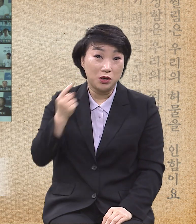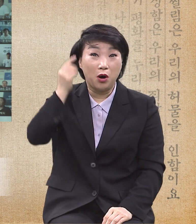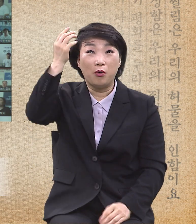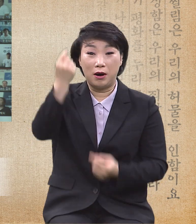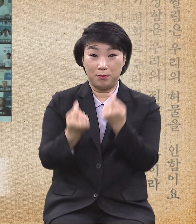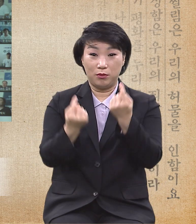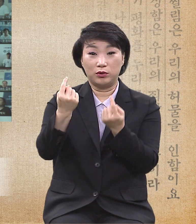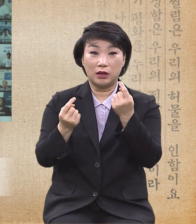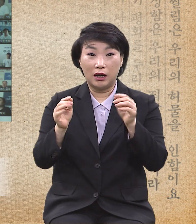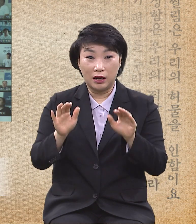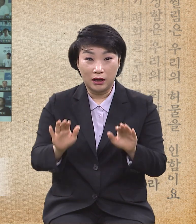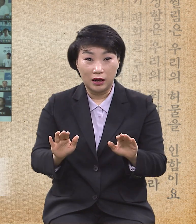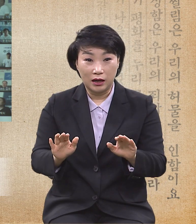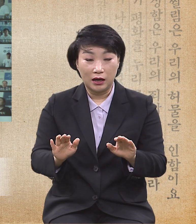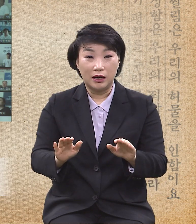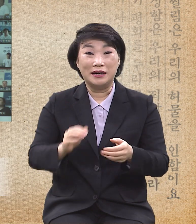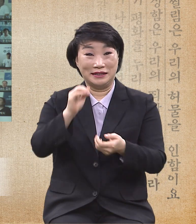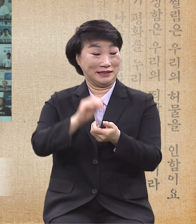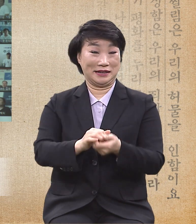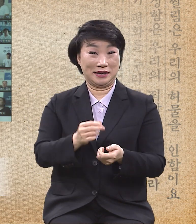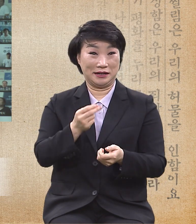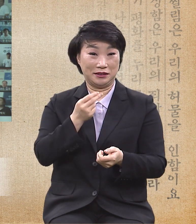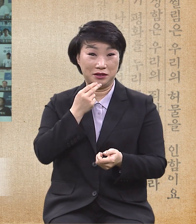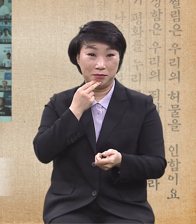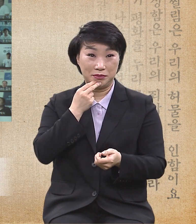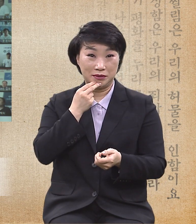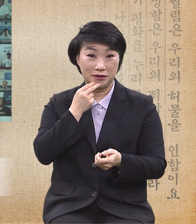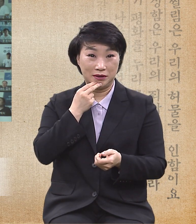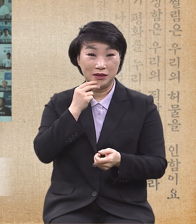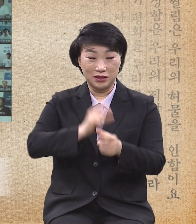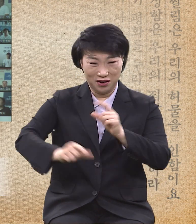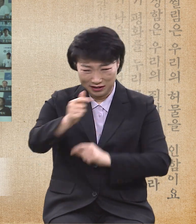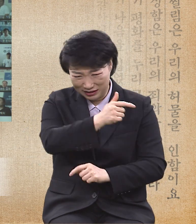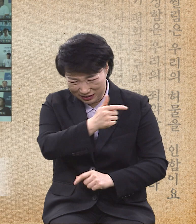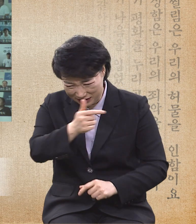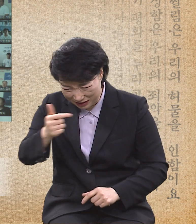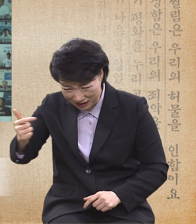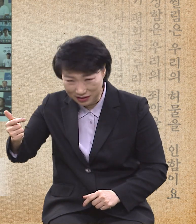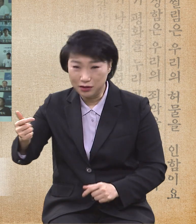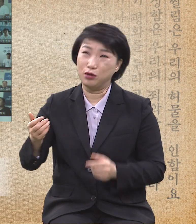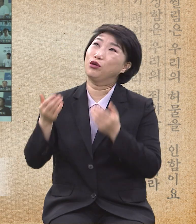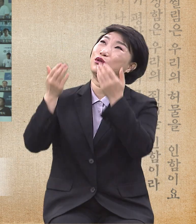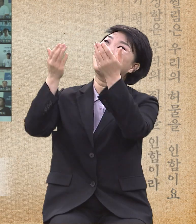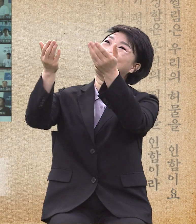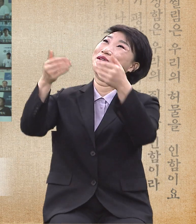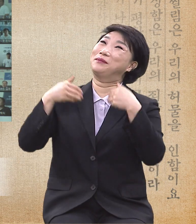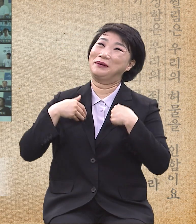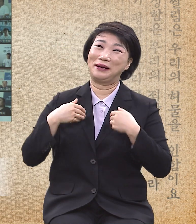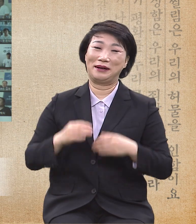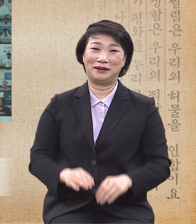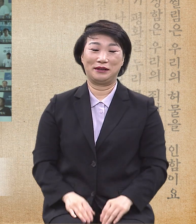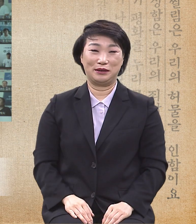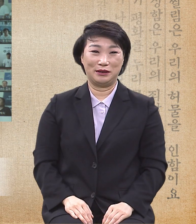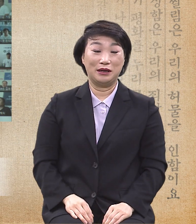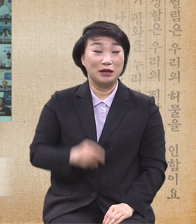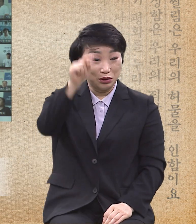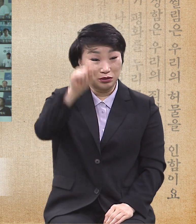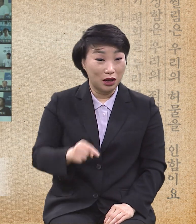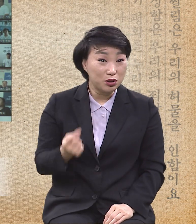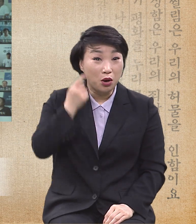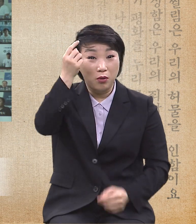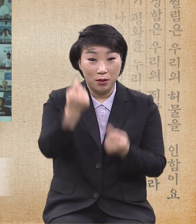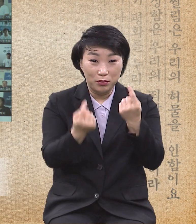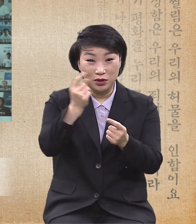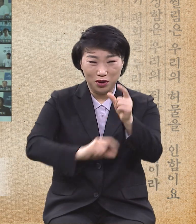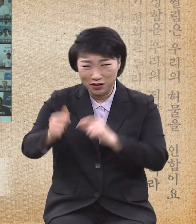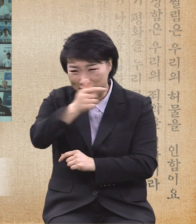영광보다 제한 없이 훨씬 큰 것이 한다. 천하